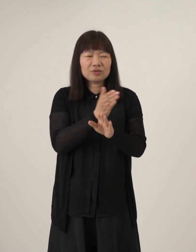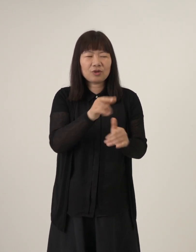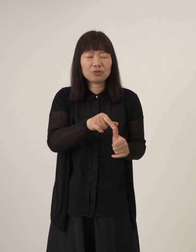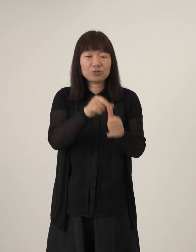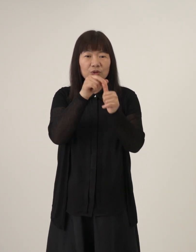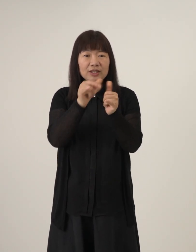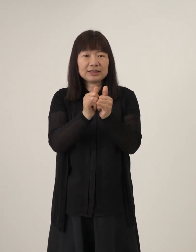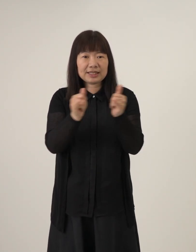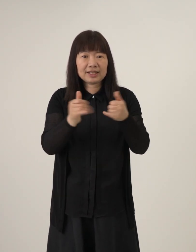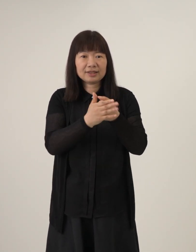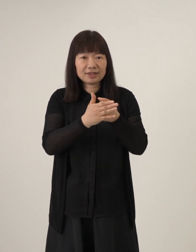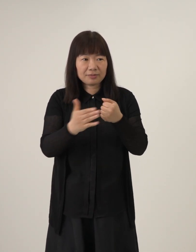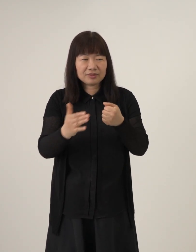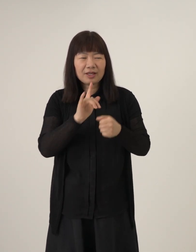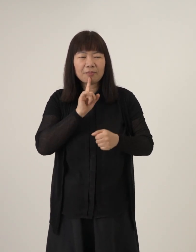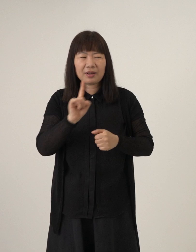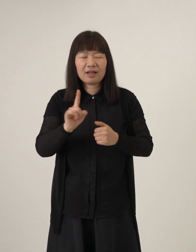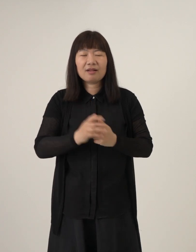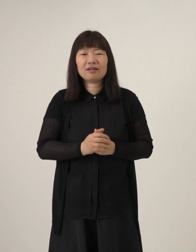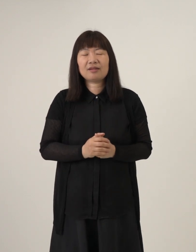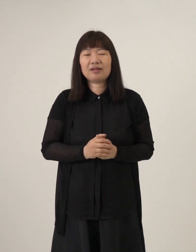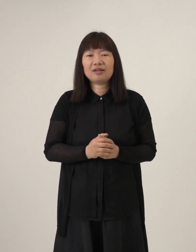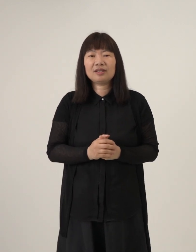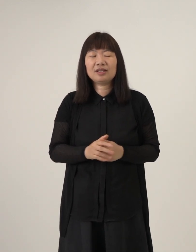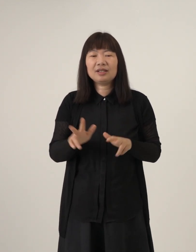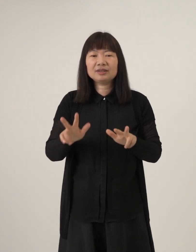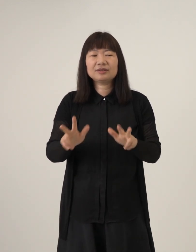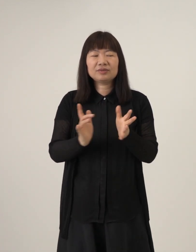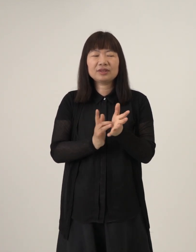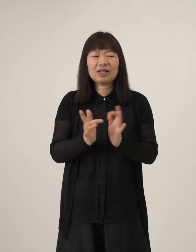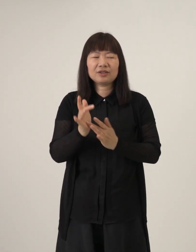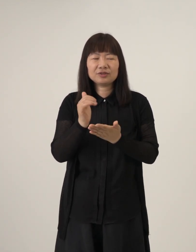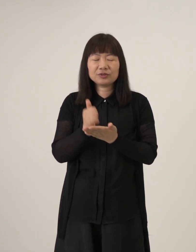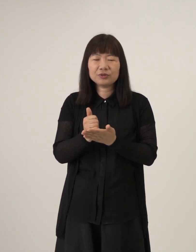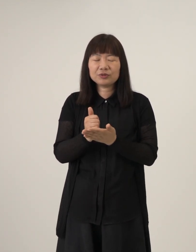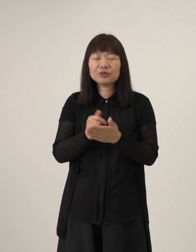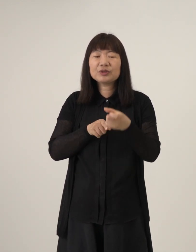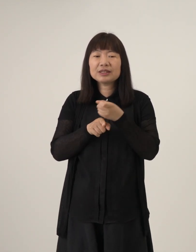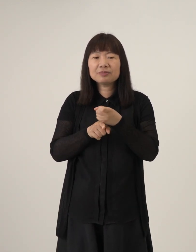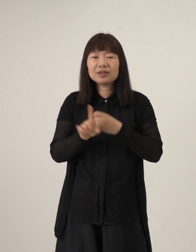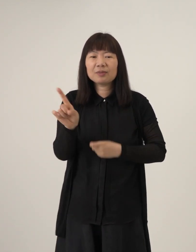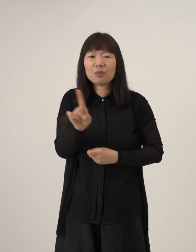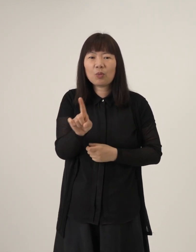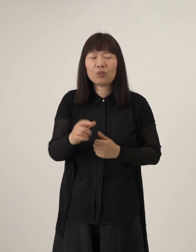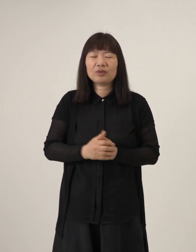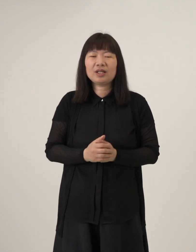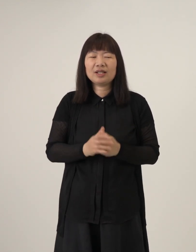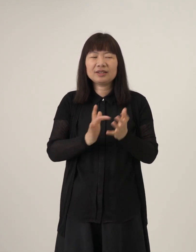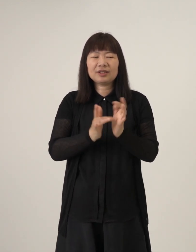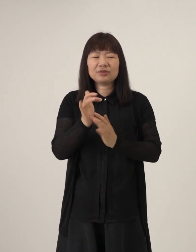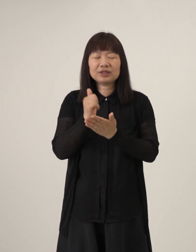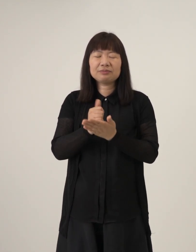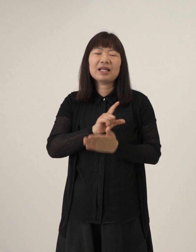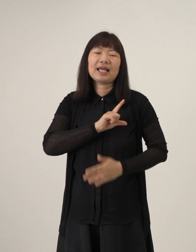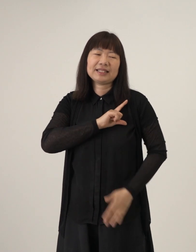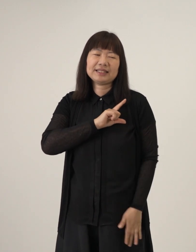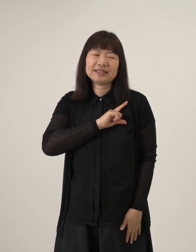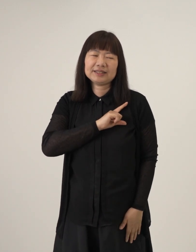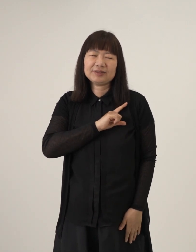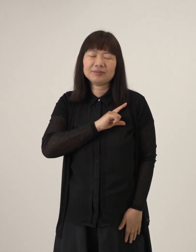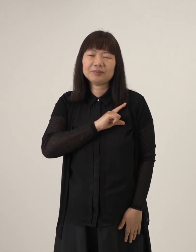구원할 자이심이라 하니라. 여러분, 여기 예수라는 뜻은 예수님의